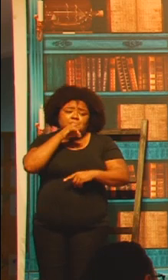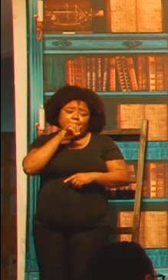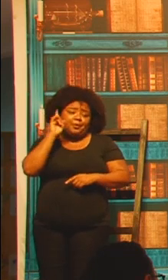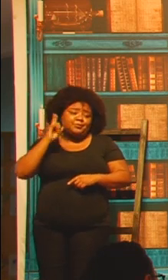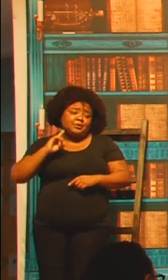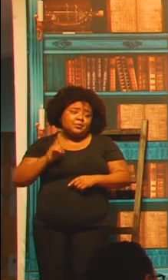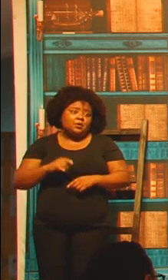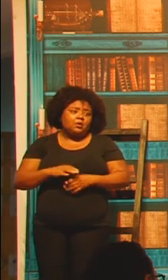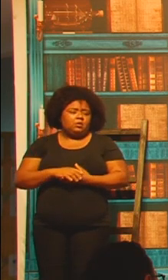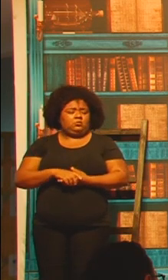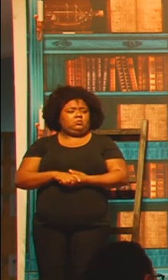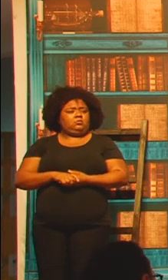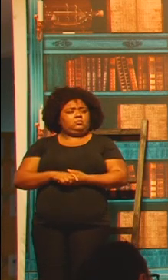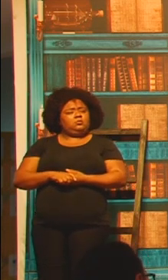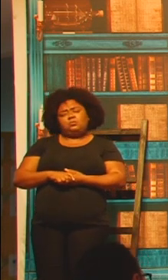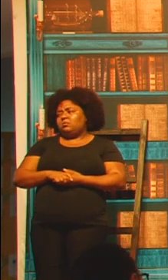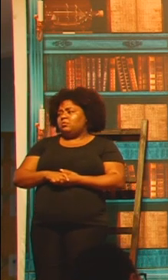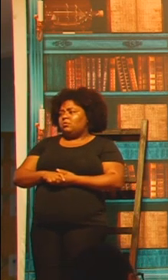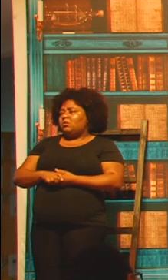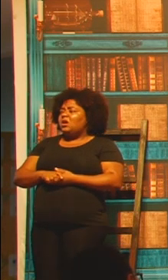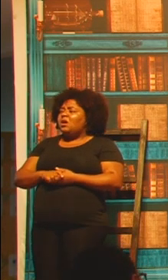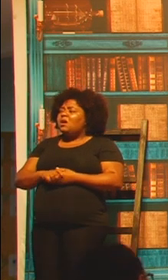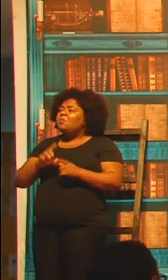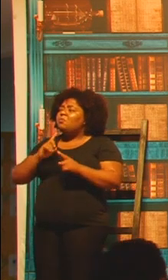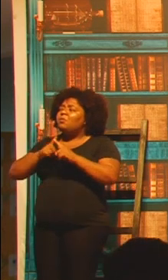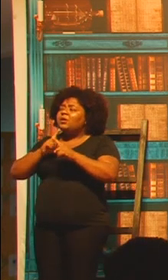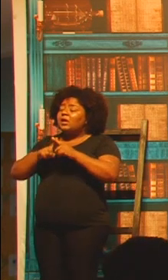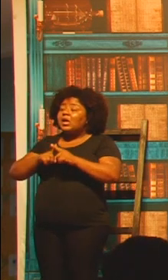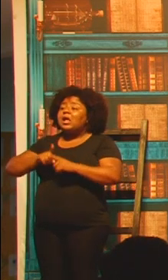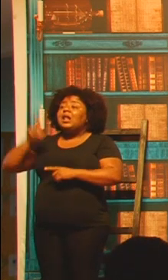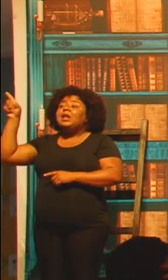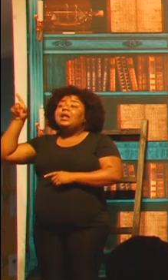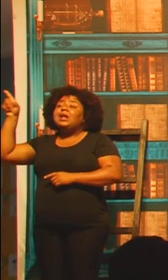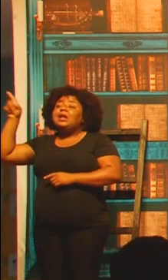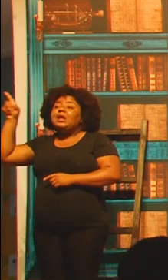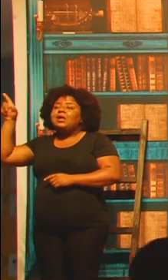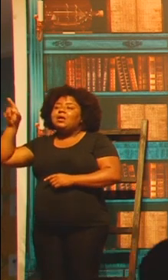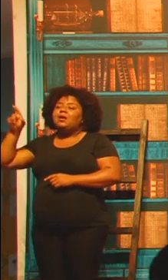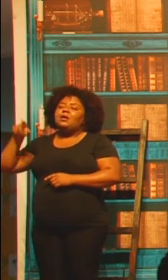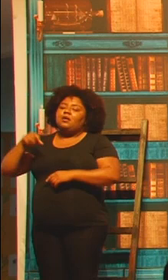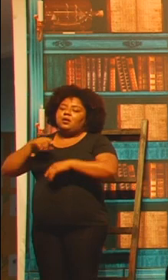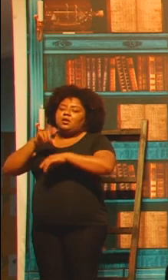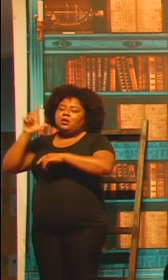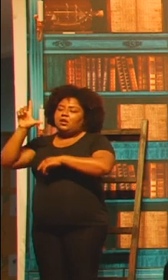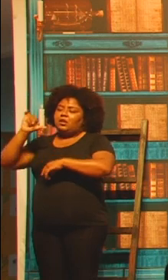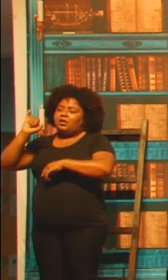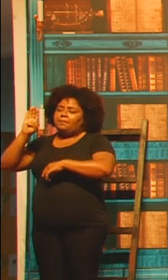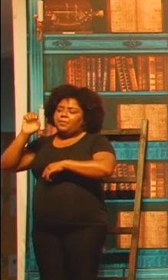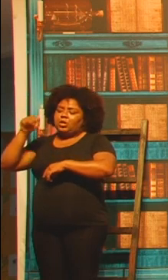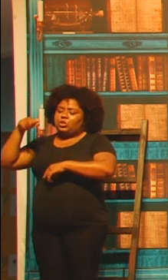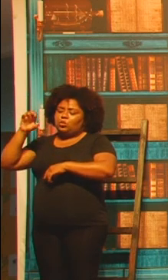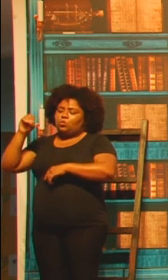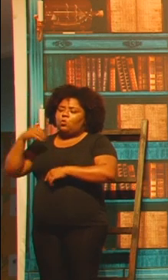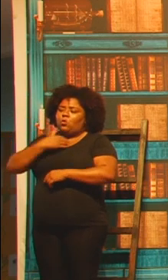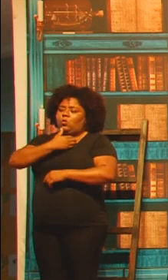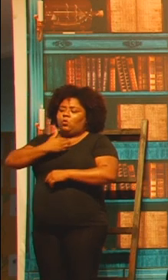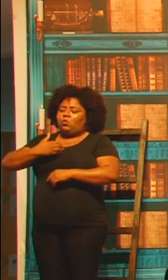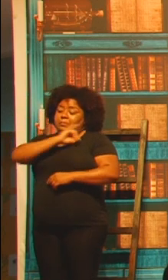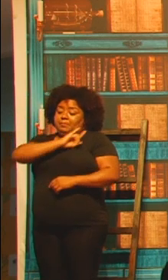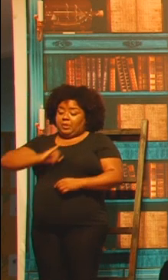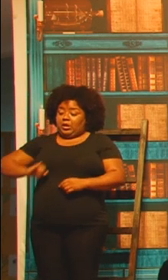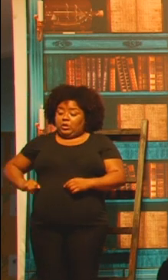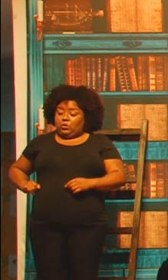momento em Zarli e no Líbano era dominado ainda pelo Império Turco-Otomano.